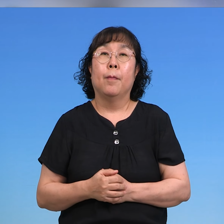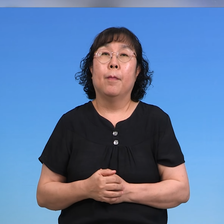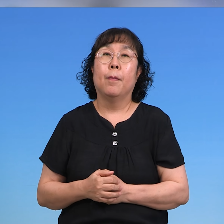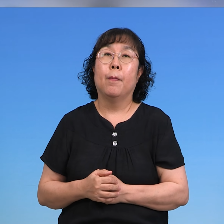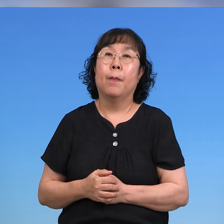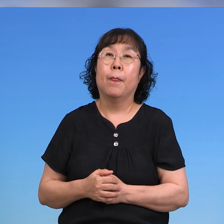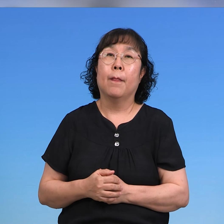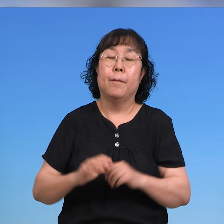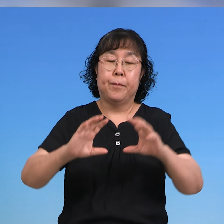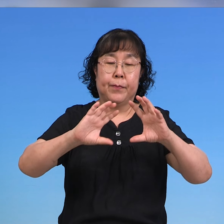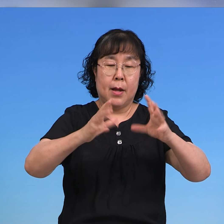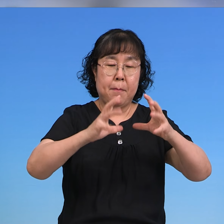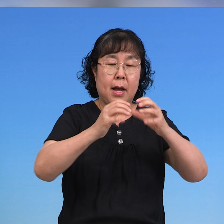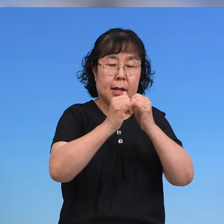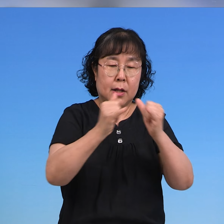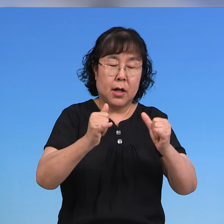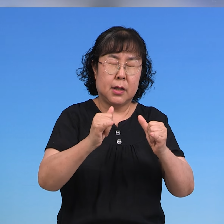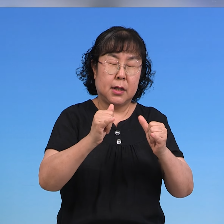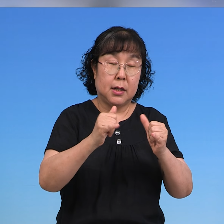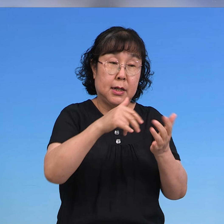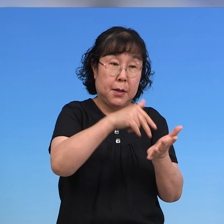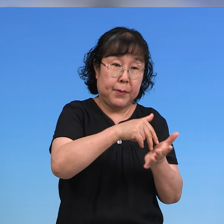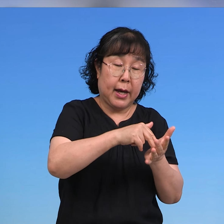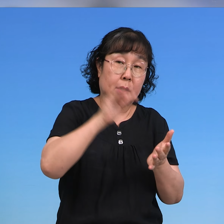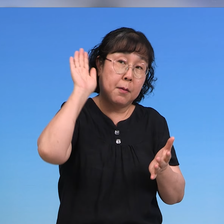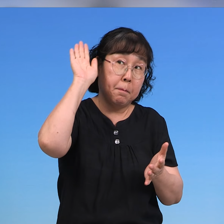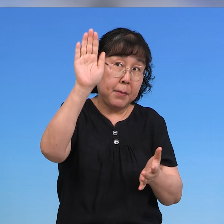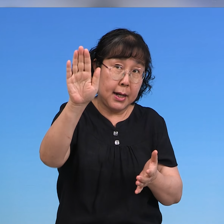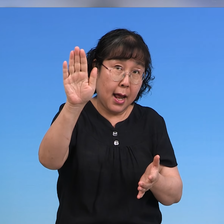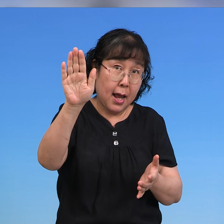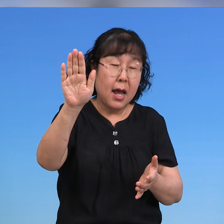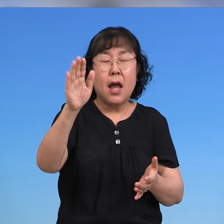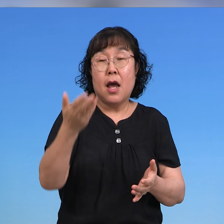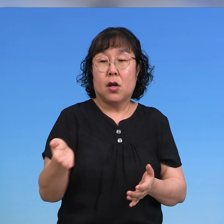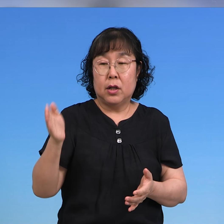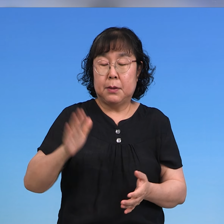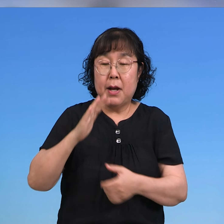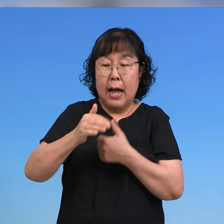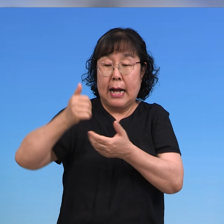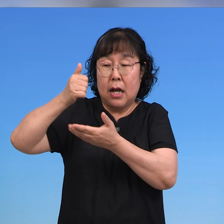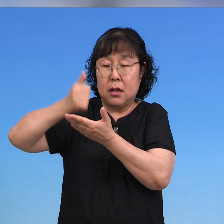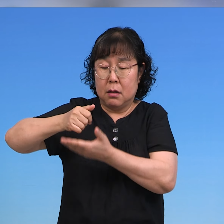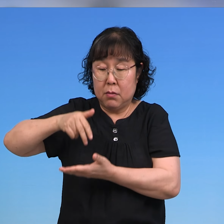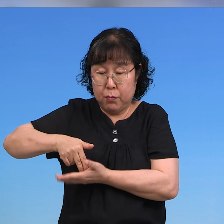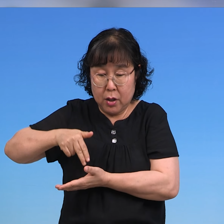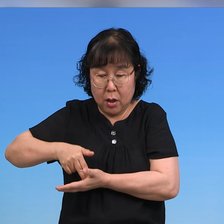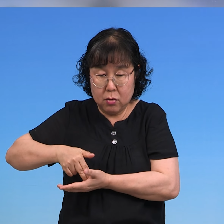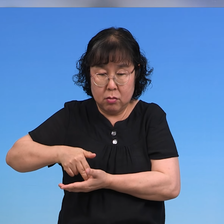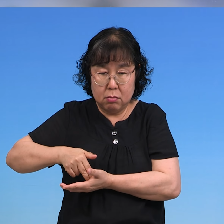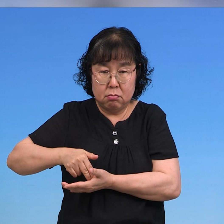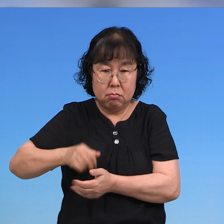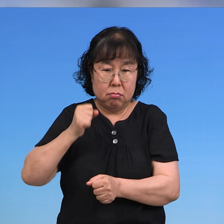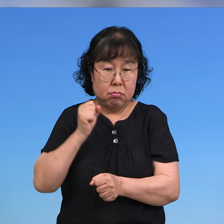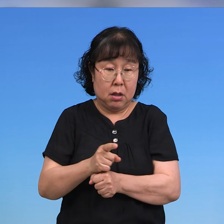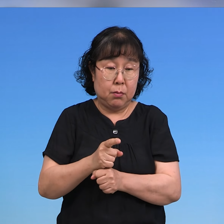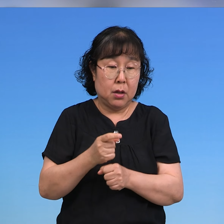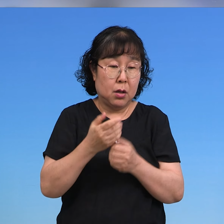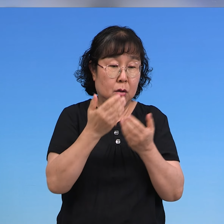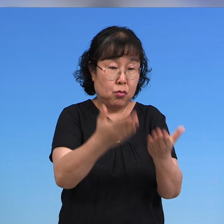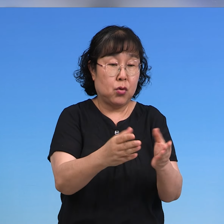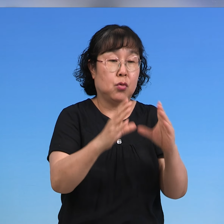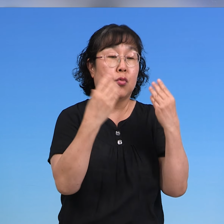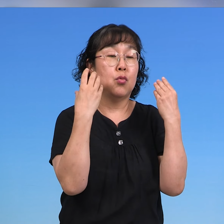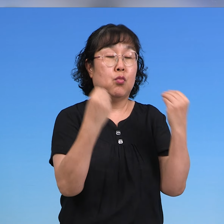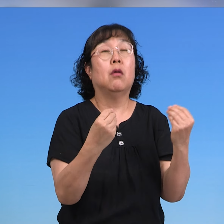이게 백성들 입장에서는 미래형이지만 하나님 입장에서 이미 주셨어요. 자, 한번 이렇게 생각을 해보세요. 제가